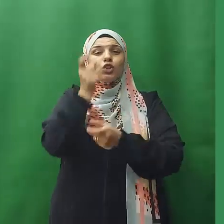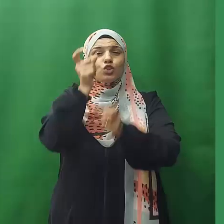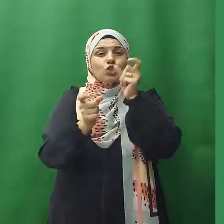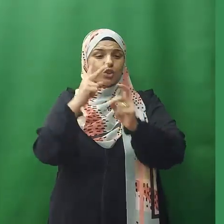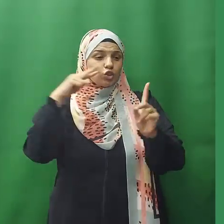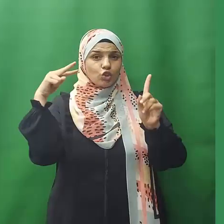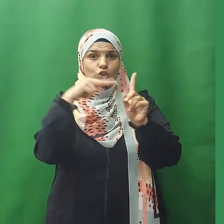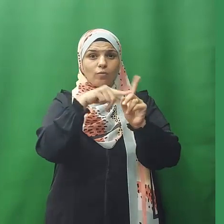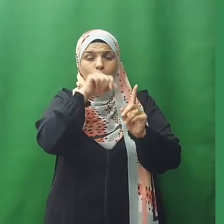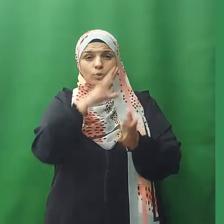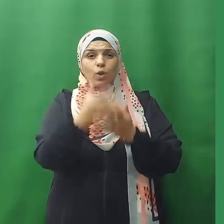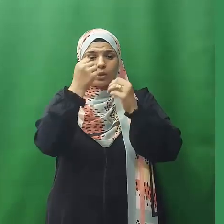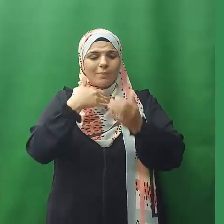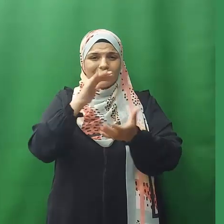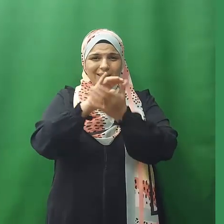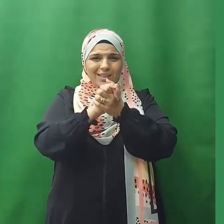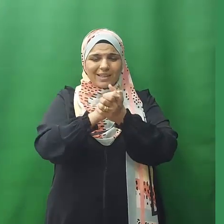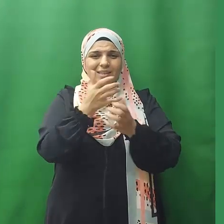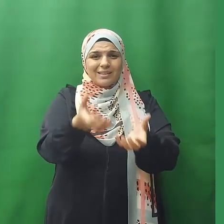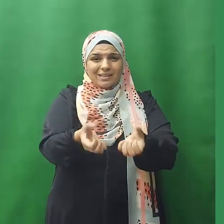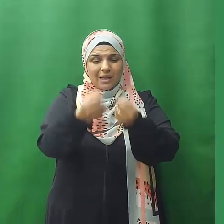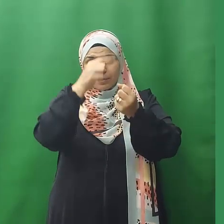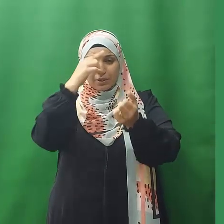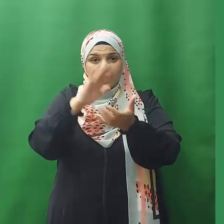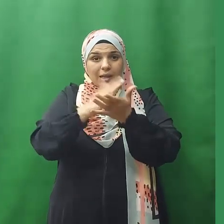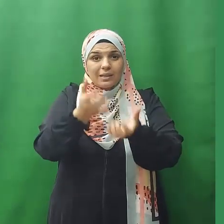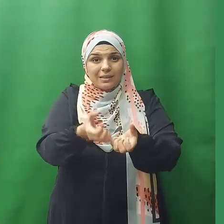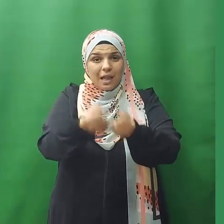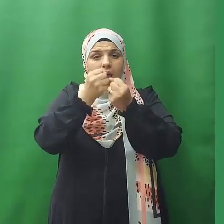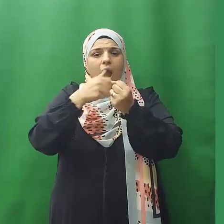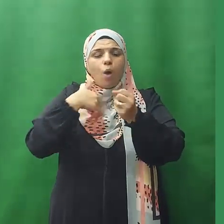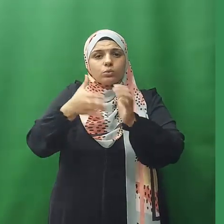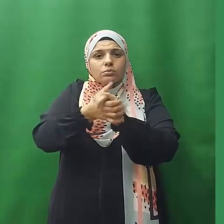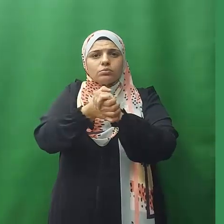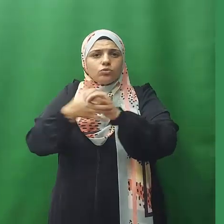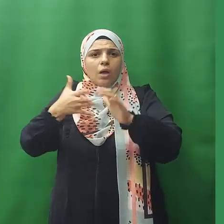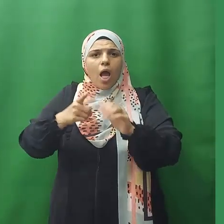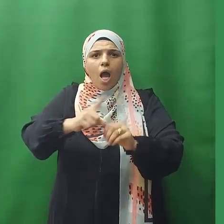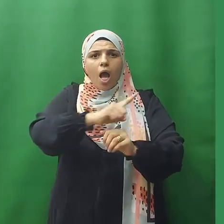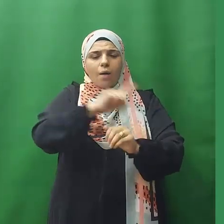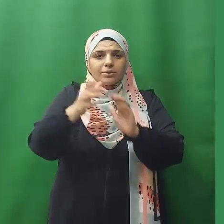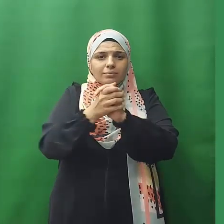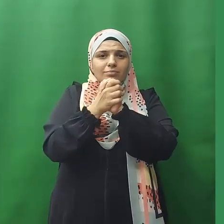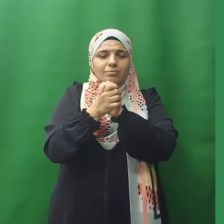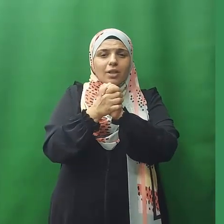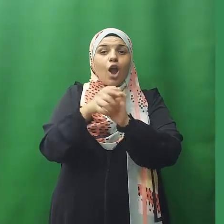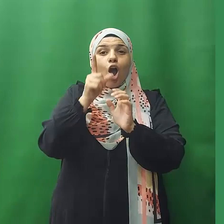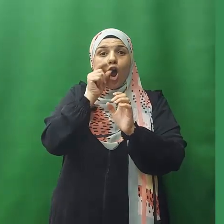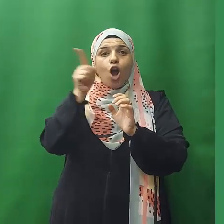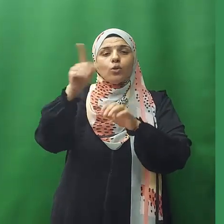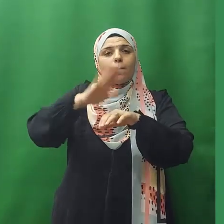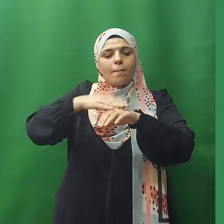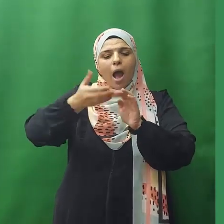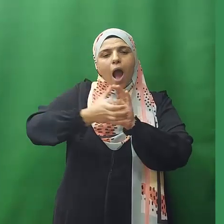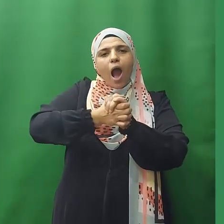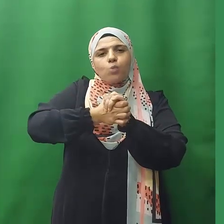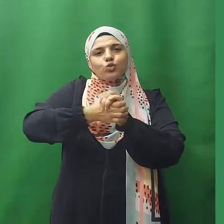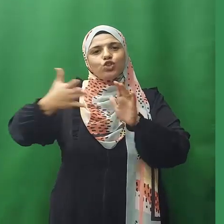فتناول يده وله اياها فلم ينزع يده منه حتى يكون الرجل هو الذي ينزع يده منه